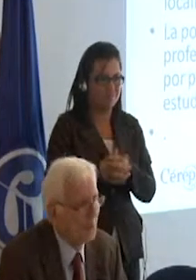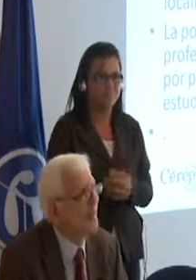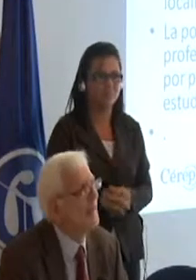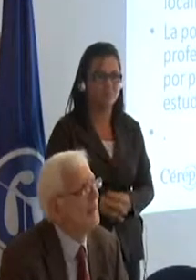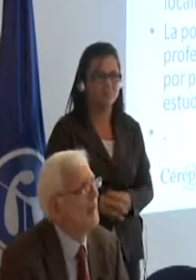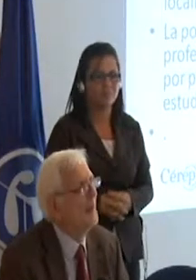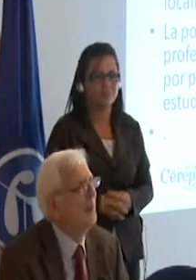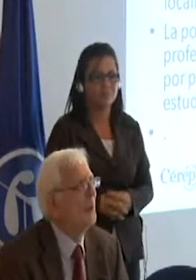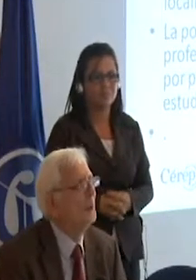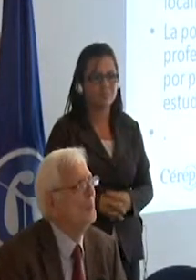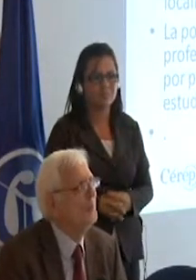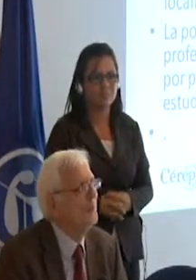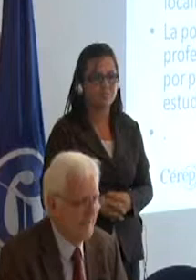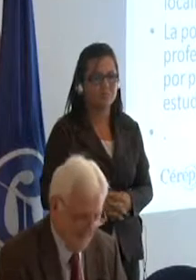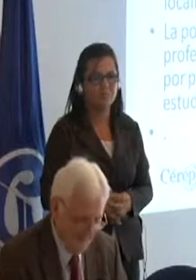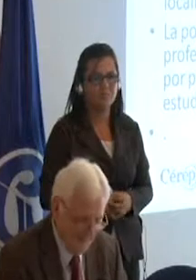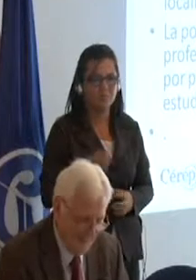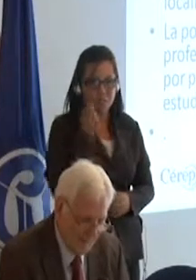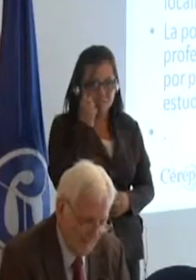Perdón.